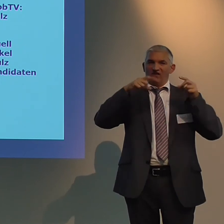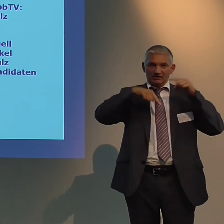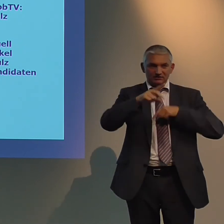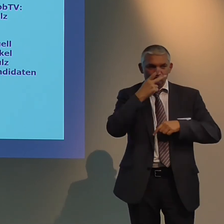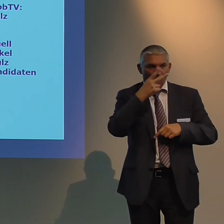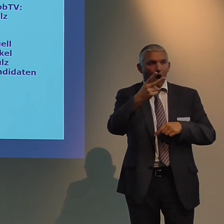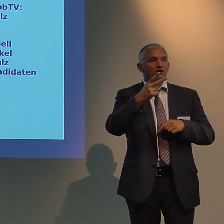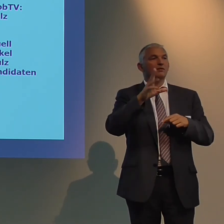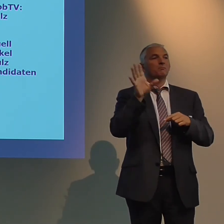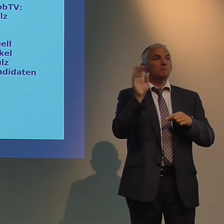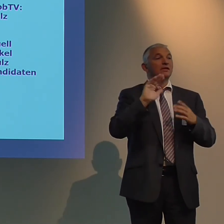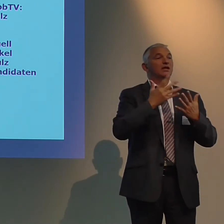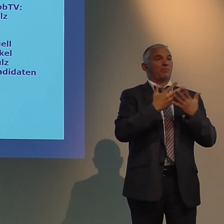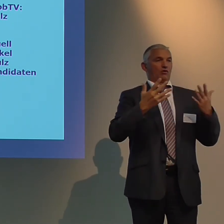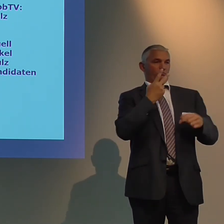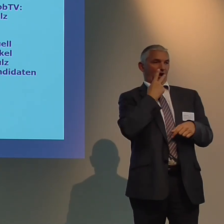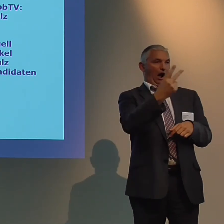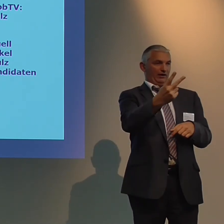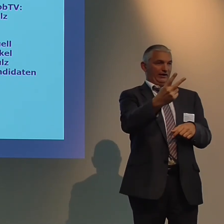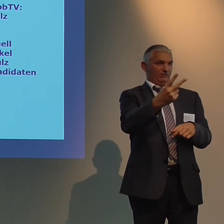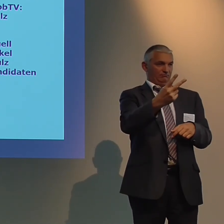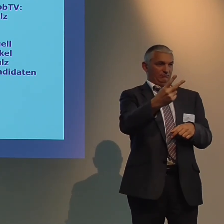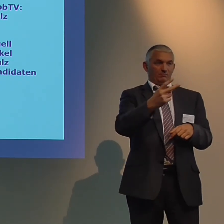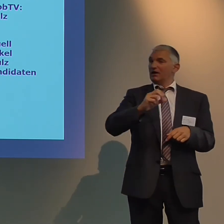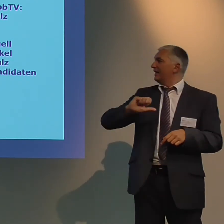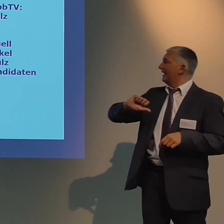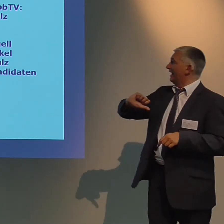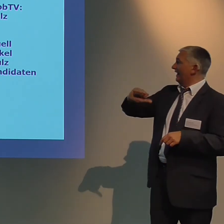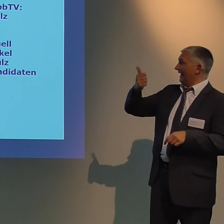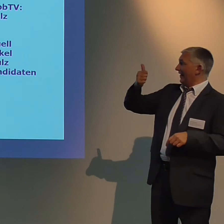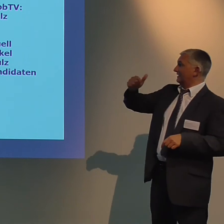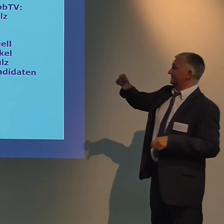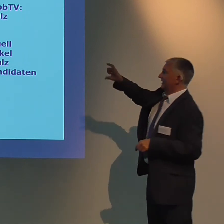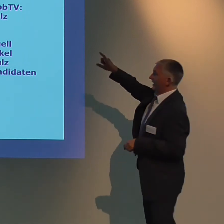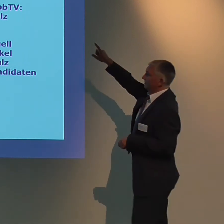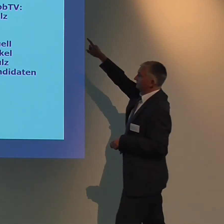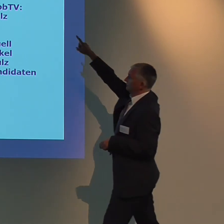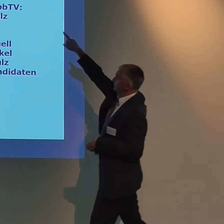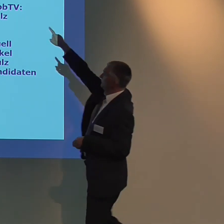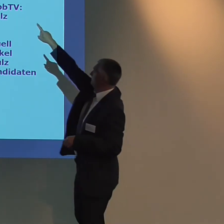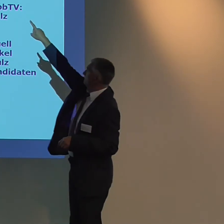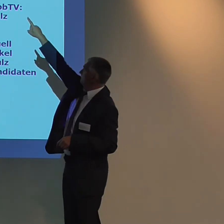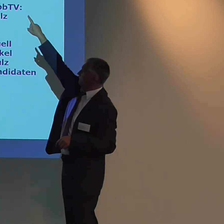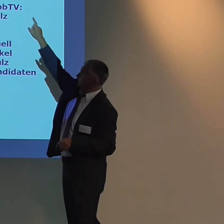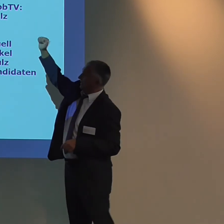alle eine entsprechende E-Mail zu bekommen, zum Thema Gebärdensprache für dieses TV-Duell.